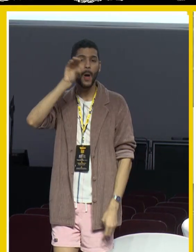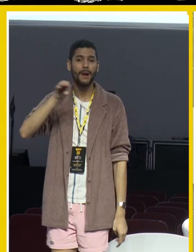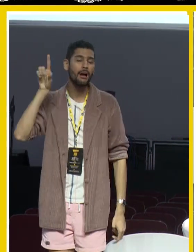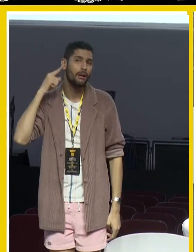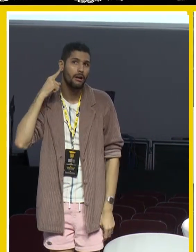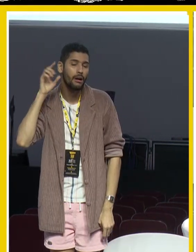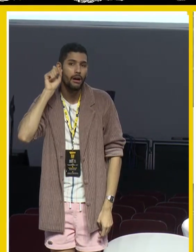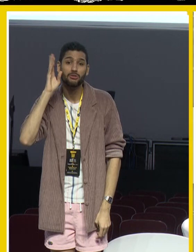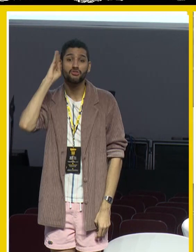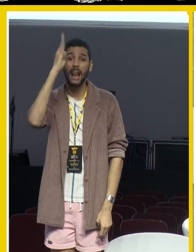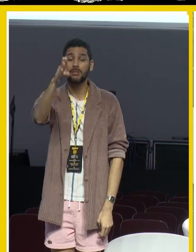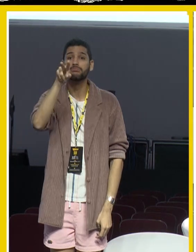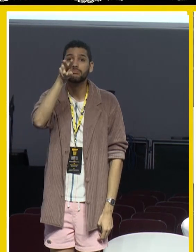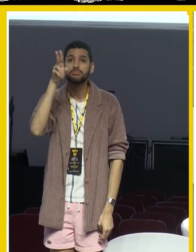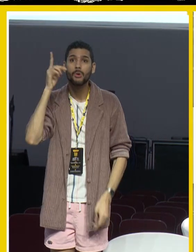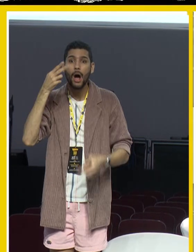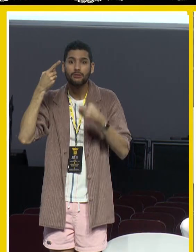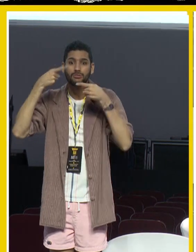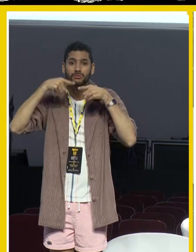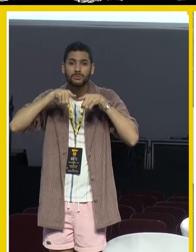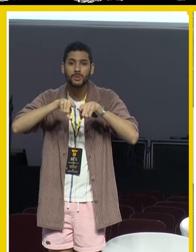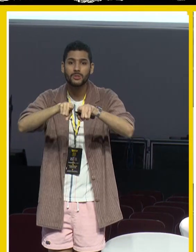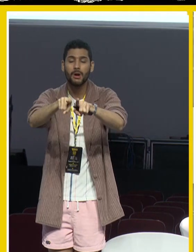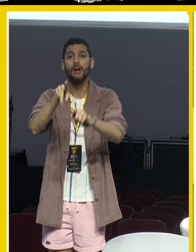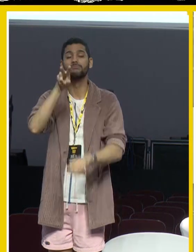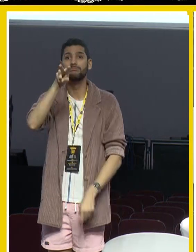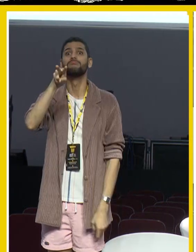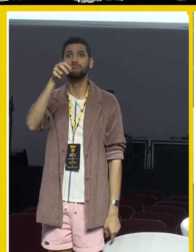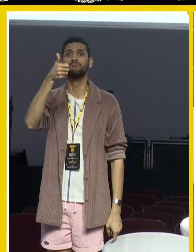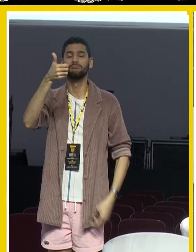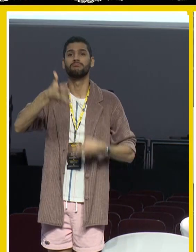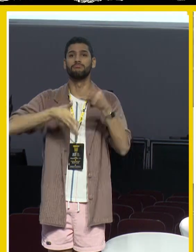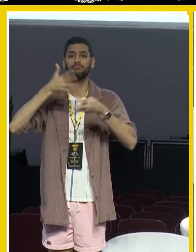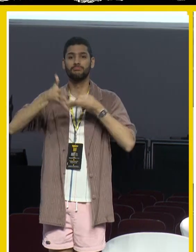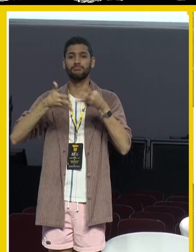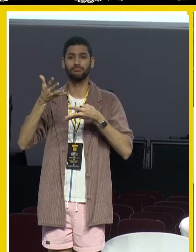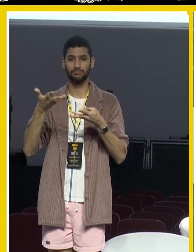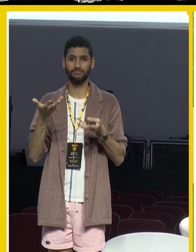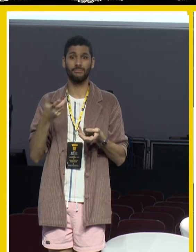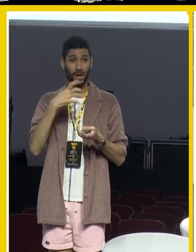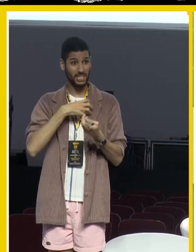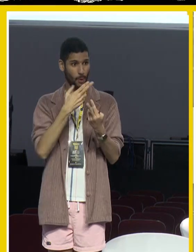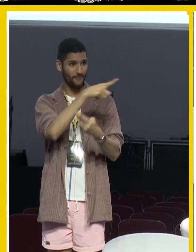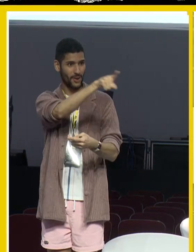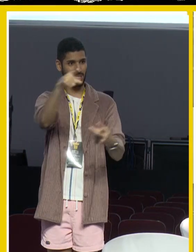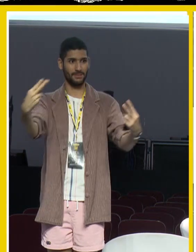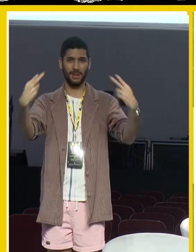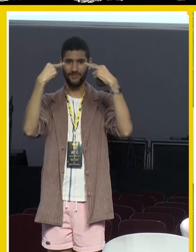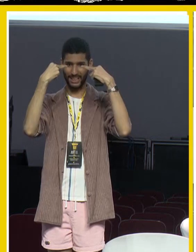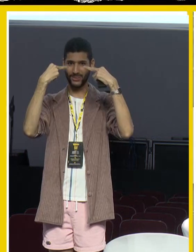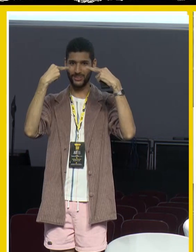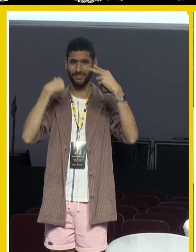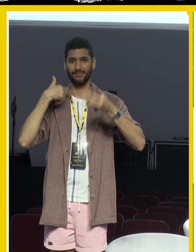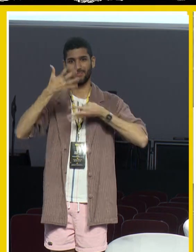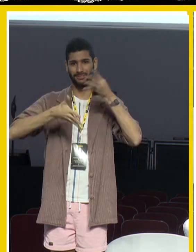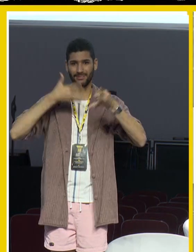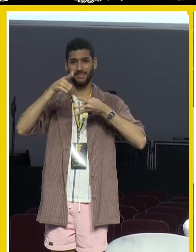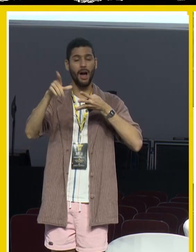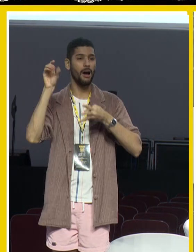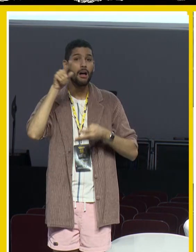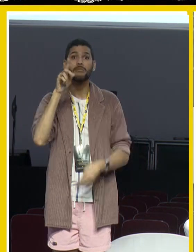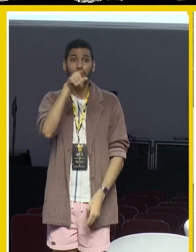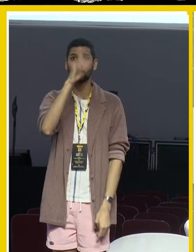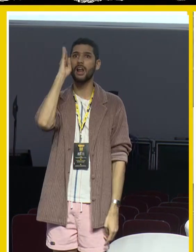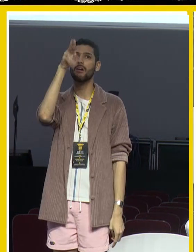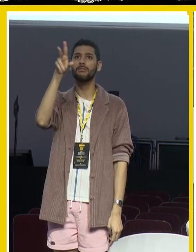invenções às vezes atrapalha com a dublagem você não precisa ter preocupação que consegue acompanhar a língua de sinais e o português ao mesmo tempo é a